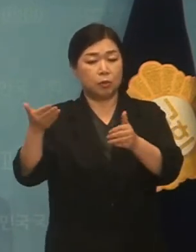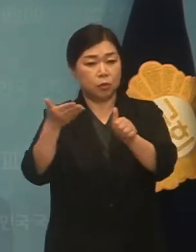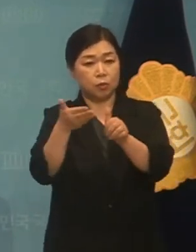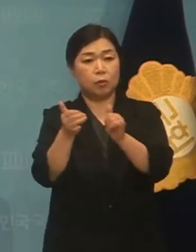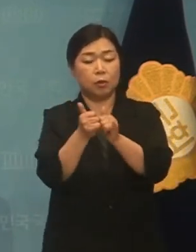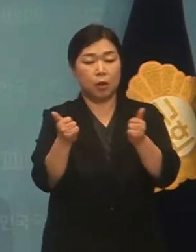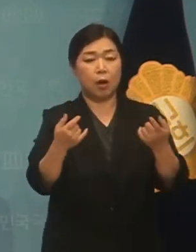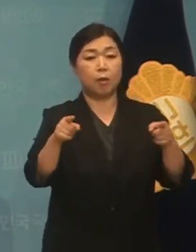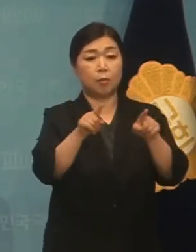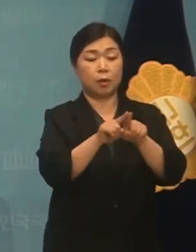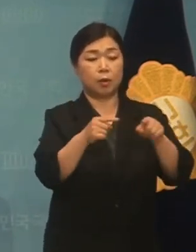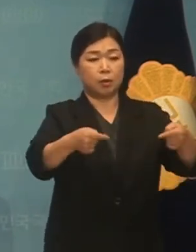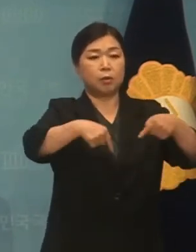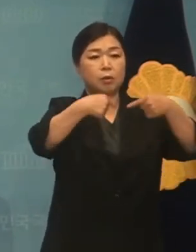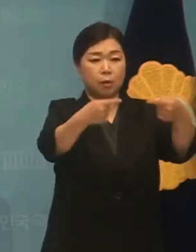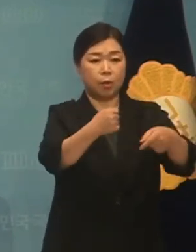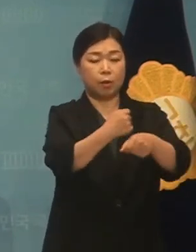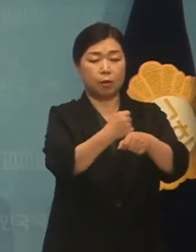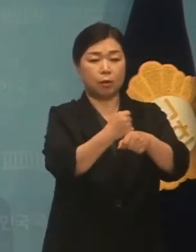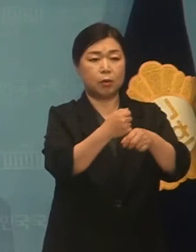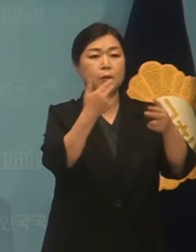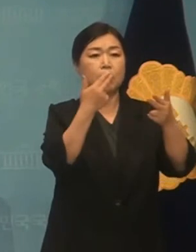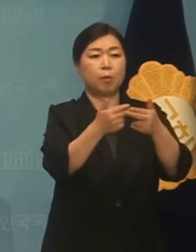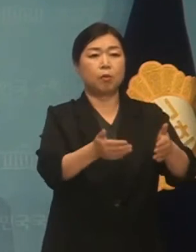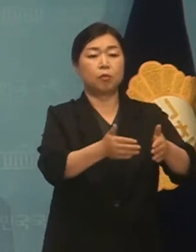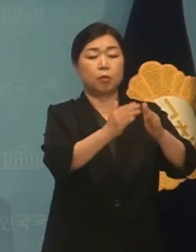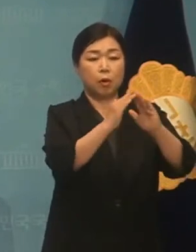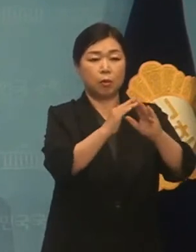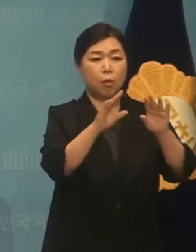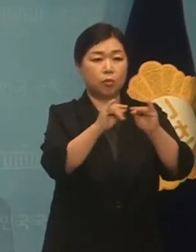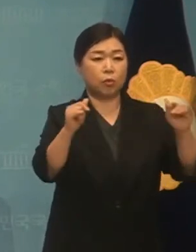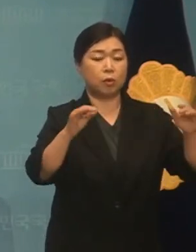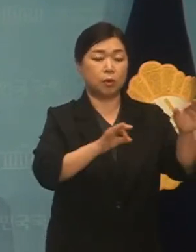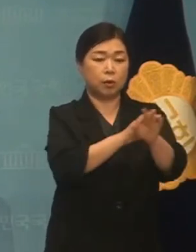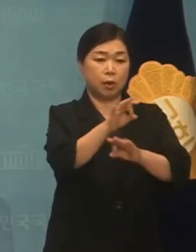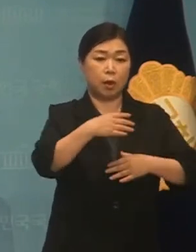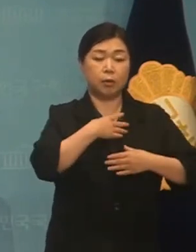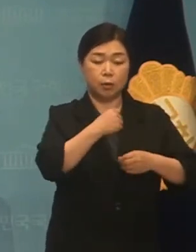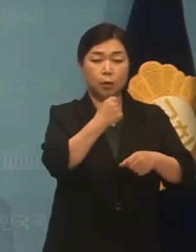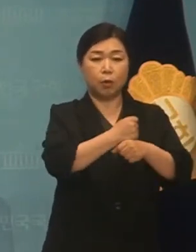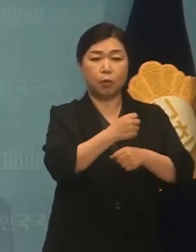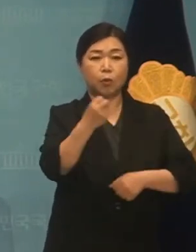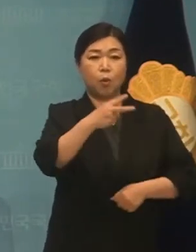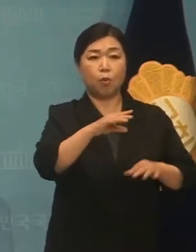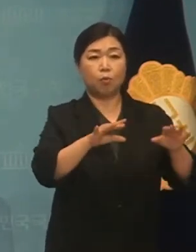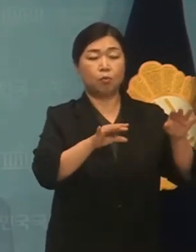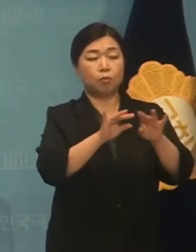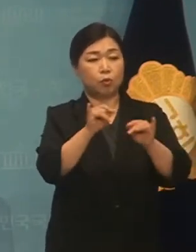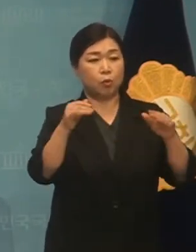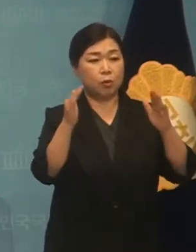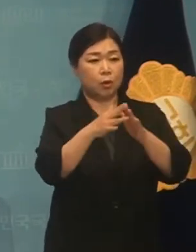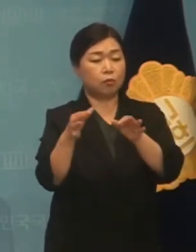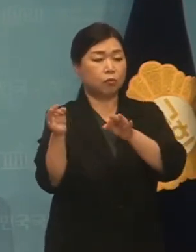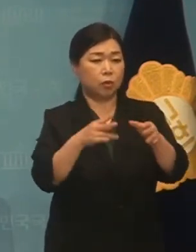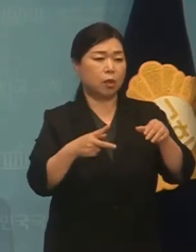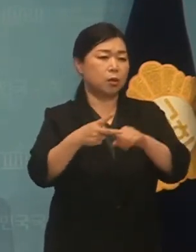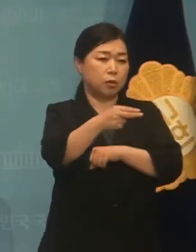참여하는 협의를 구성하고 부동산 시장 안정화는 물론 부동산 투기 근절